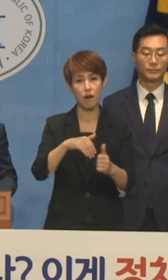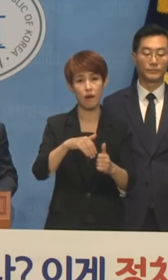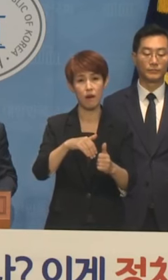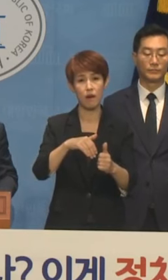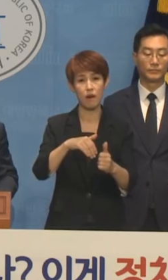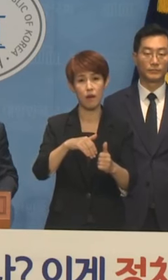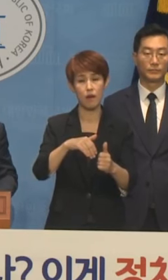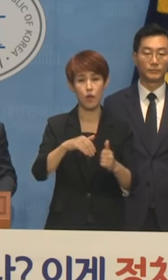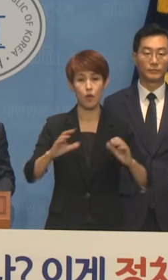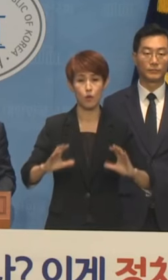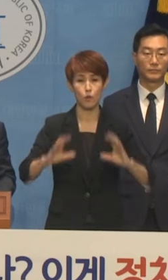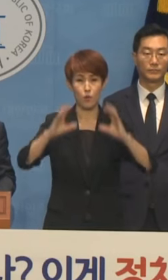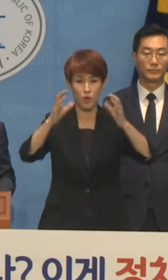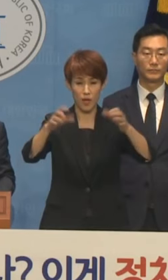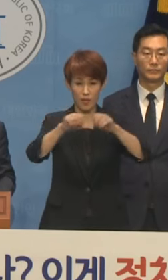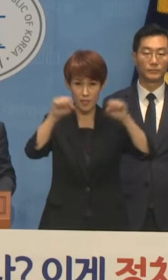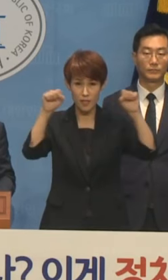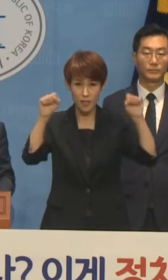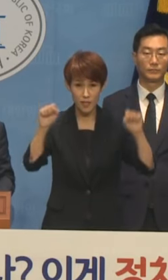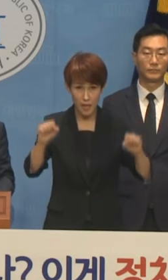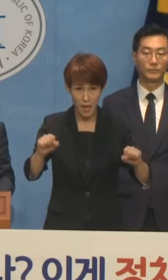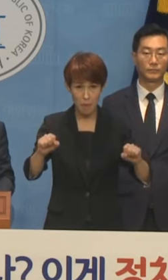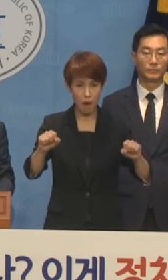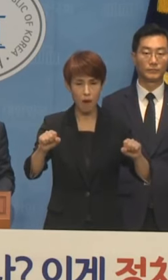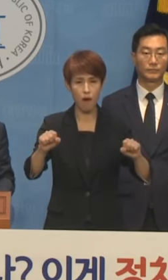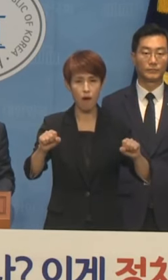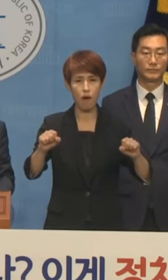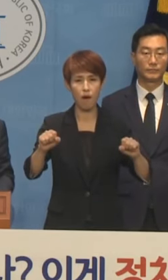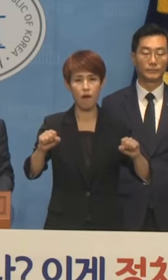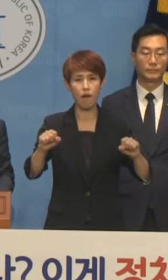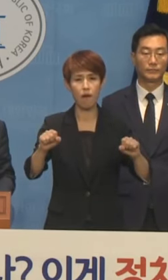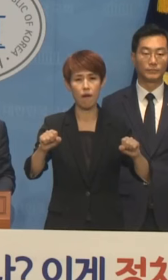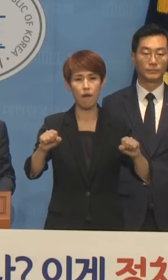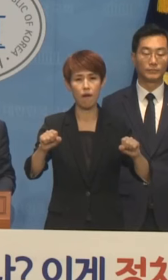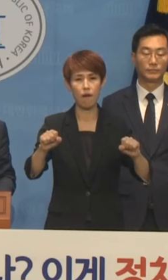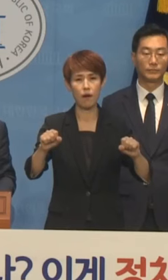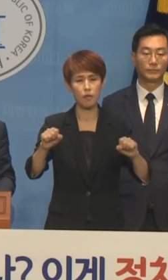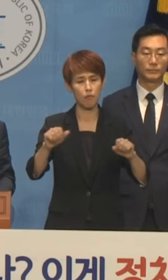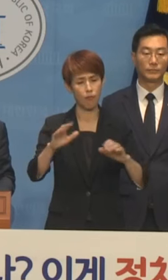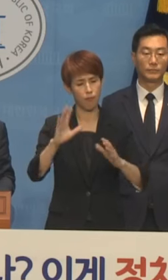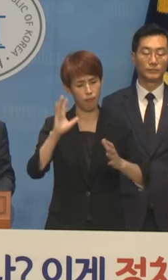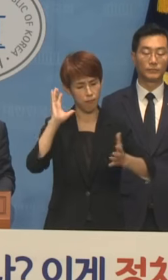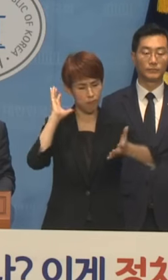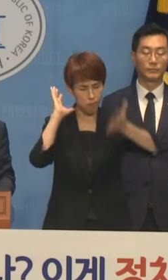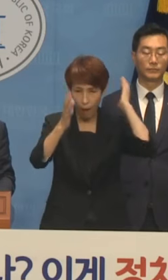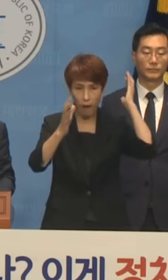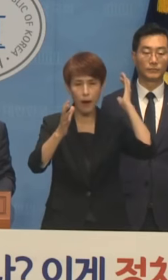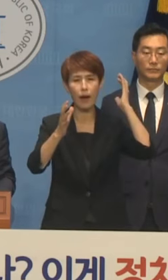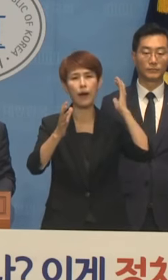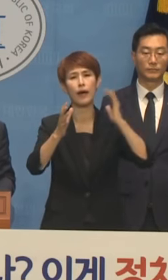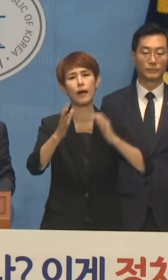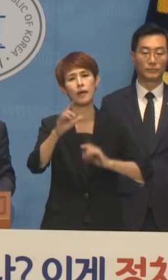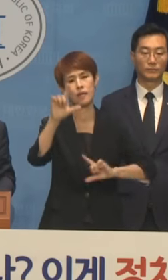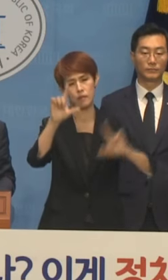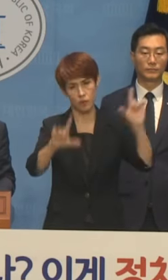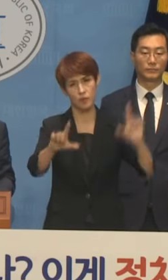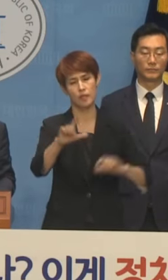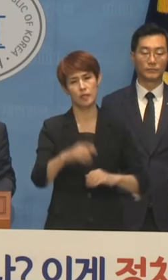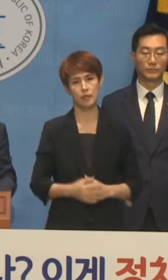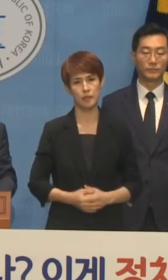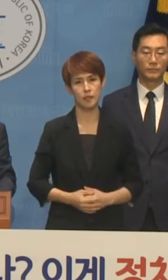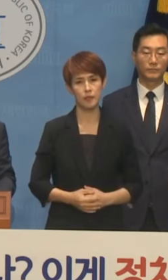국가의 시스템 자체가 국기가 얼마나 문란해졌는지를 단적으로 보여주는